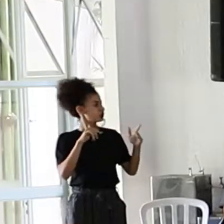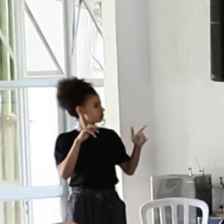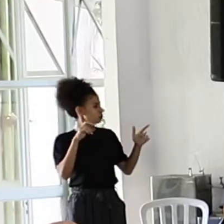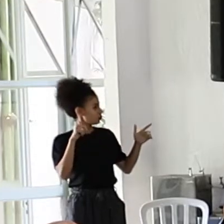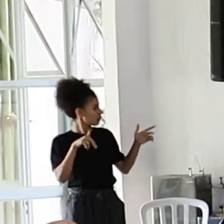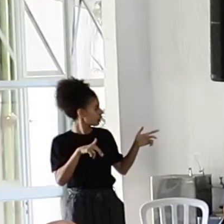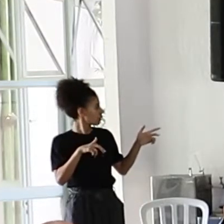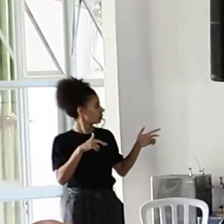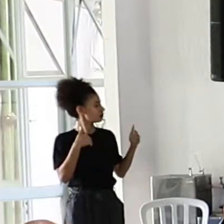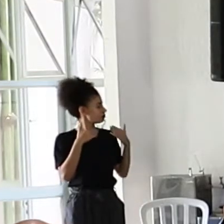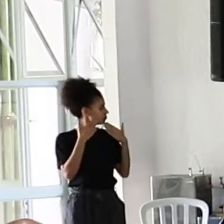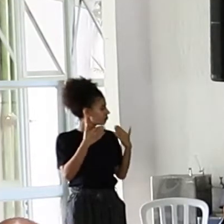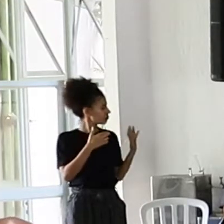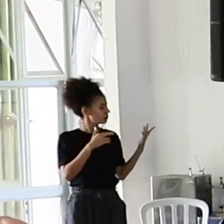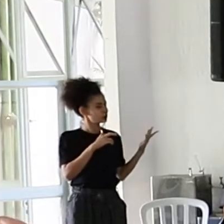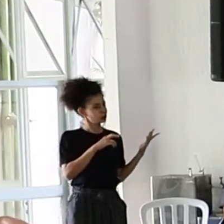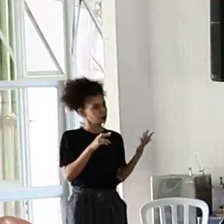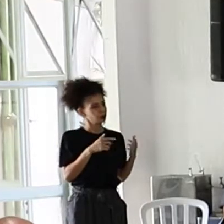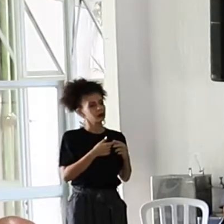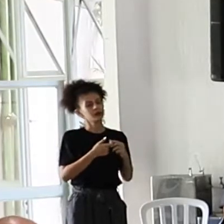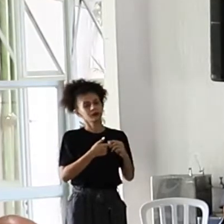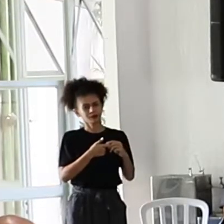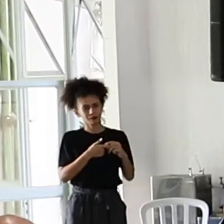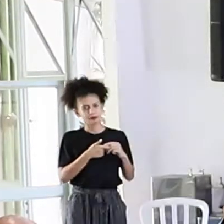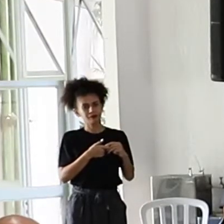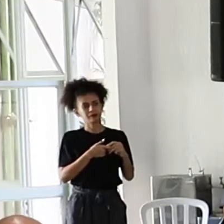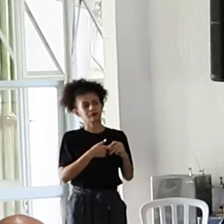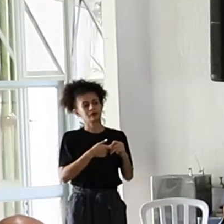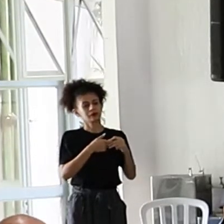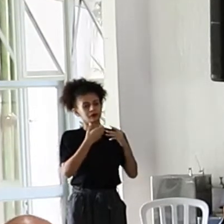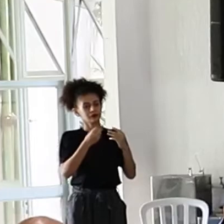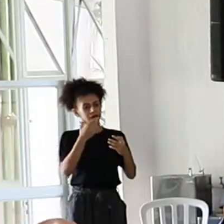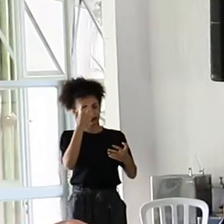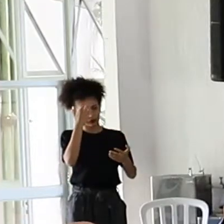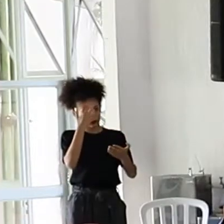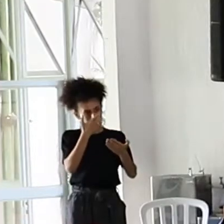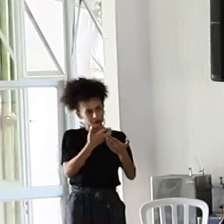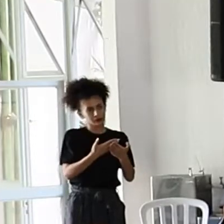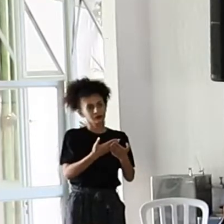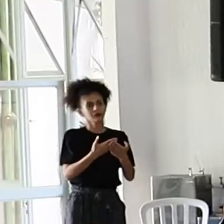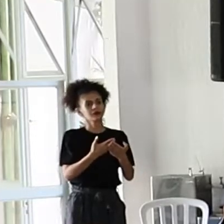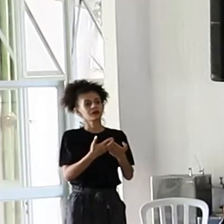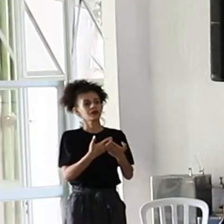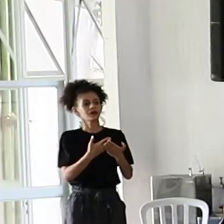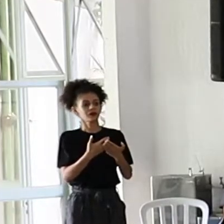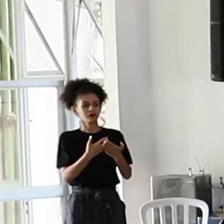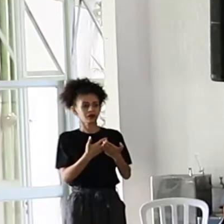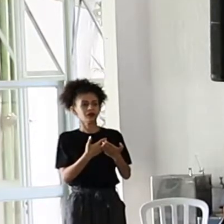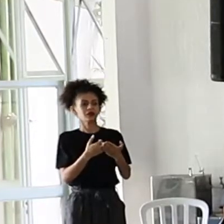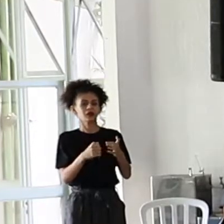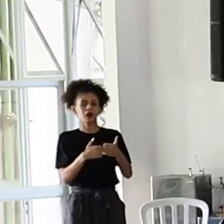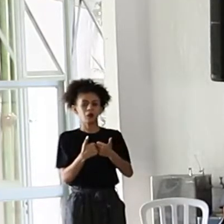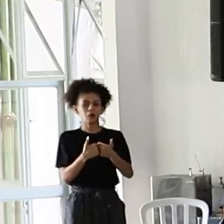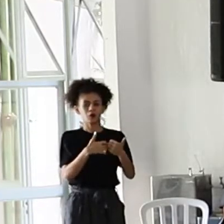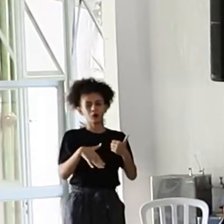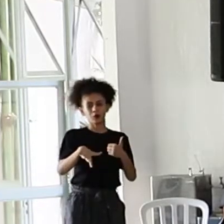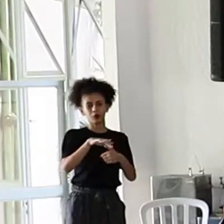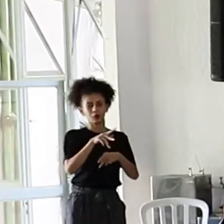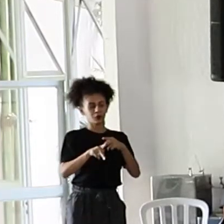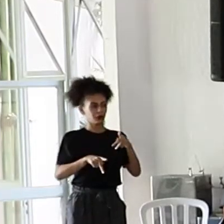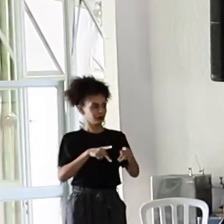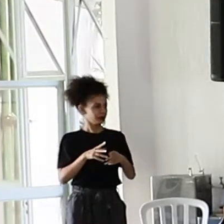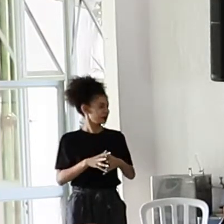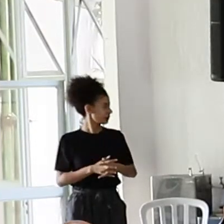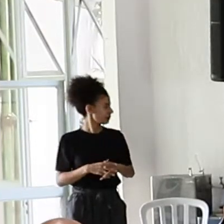Gilvan que eu agradeço em seu nome assim vamos acreditar e contamos com o apoio de toda a